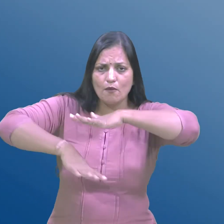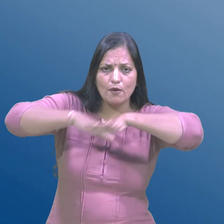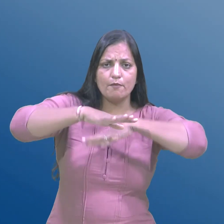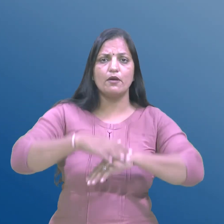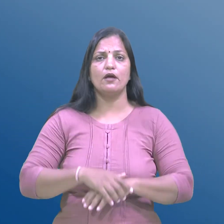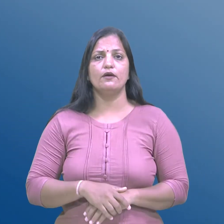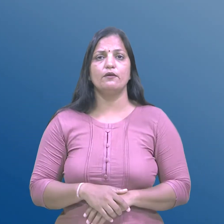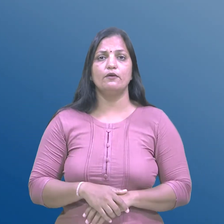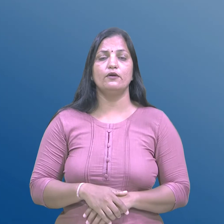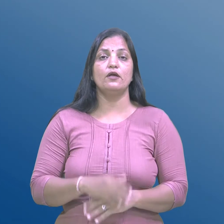કાર્યક્રમ,